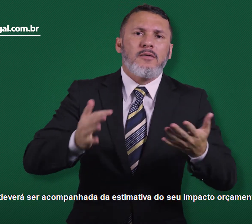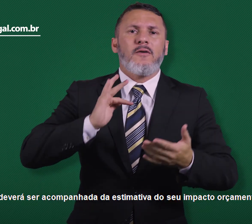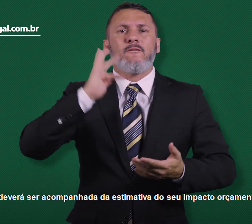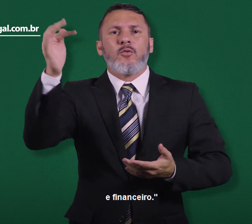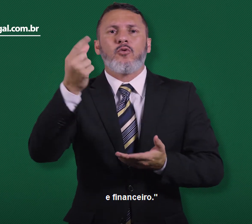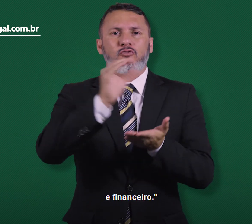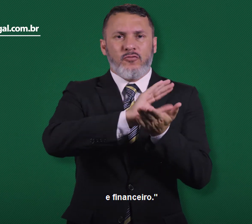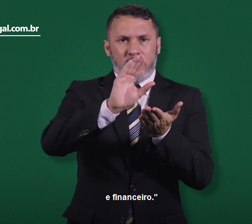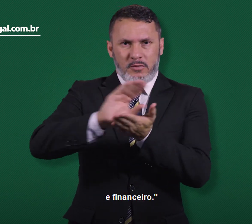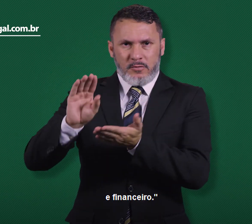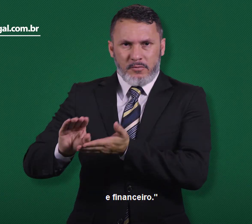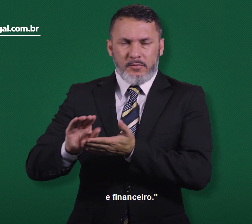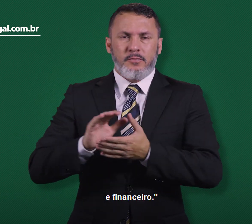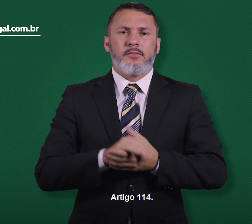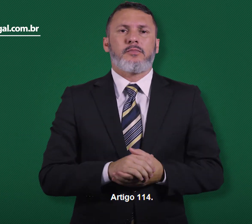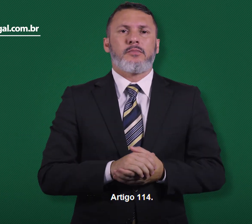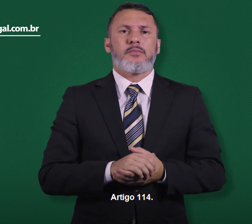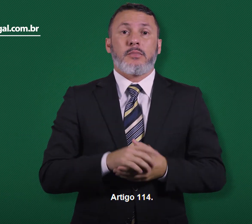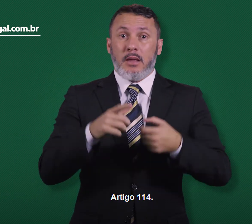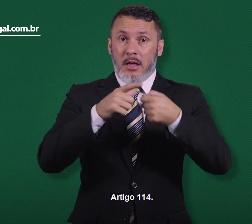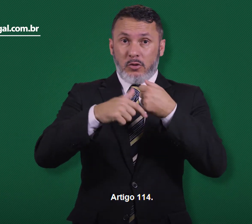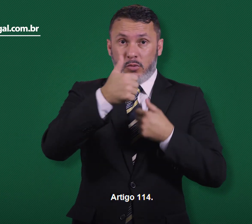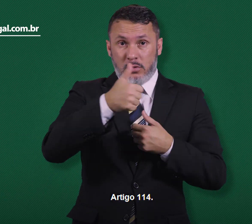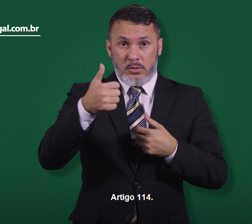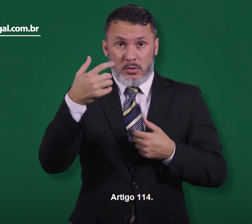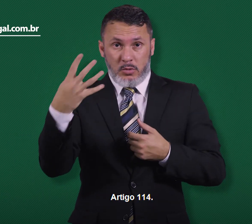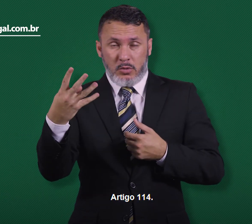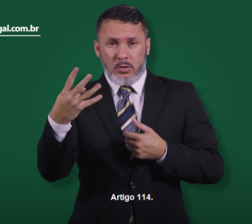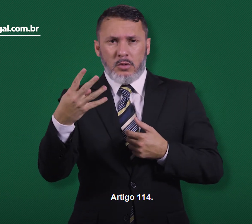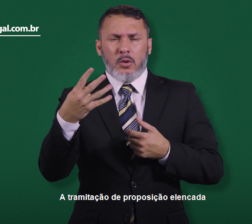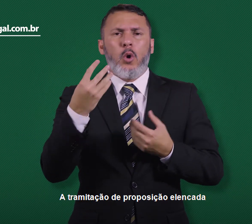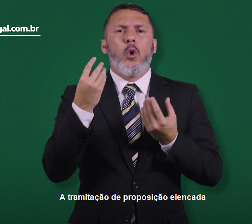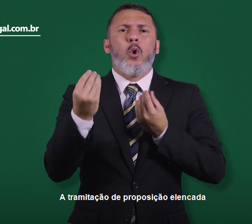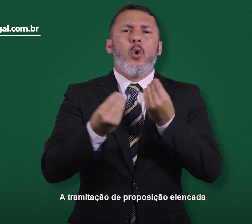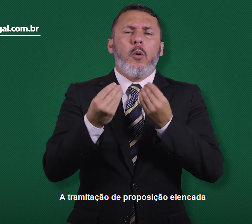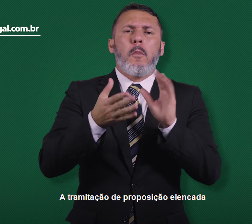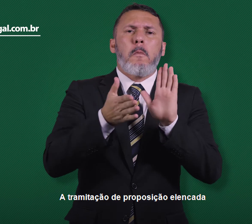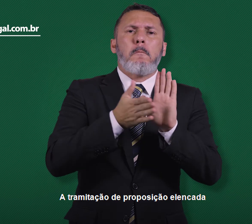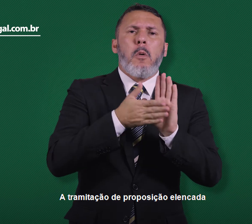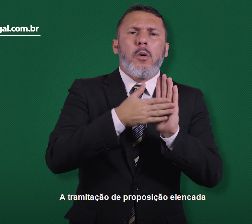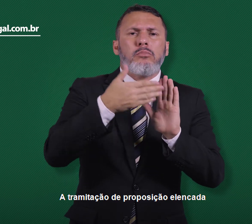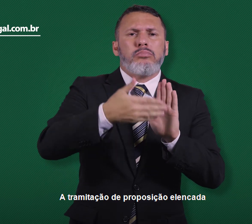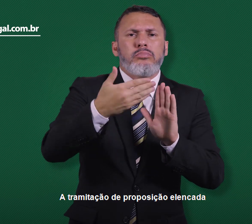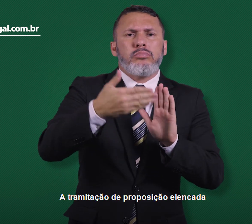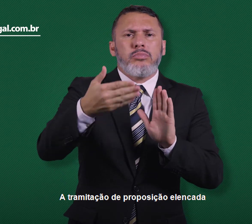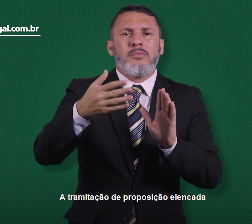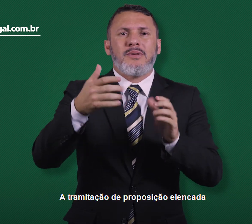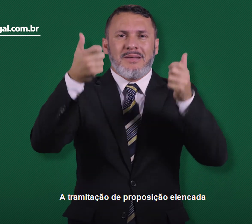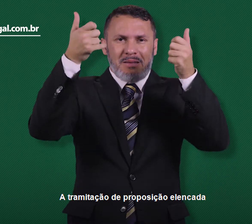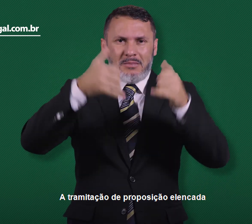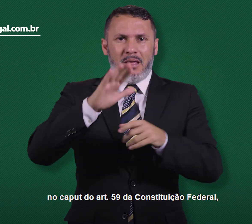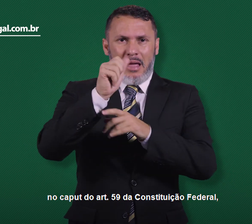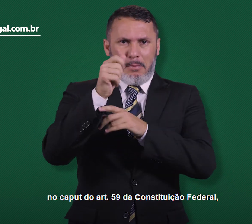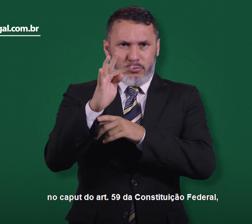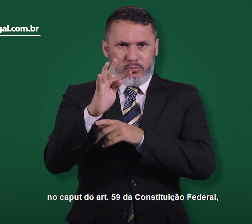orçamentário e financeiro. Artigo 114. A tramitação de proposição elencada no caput do